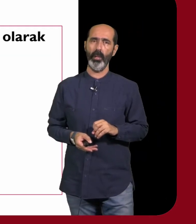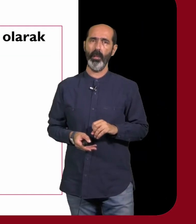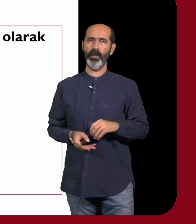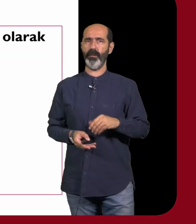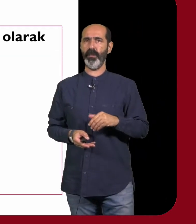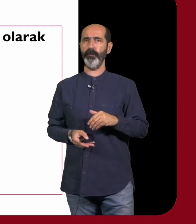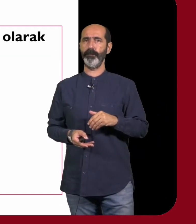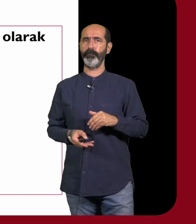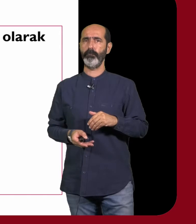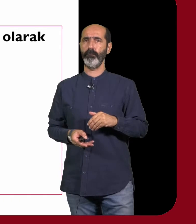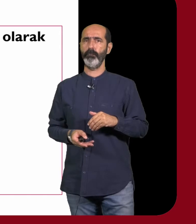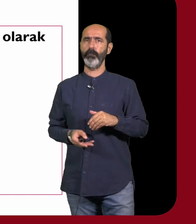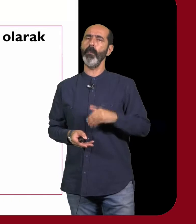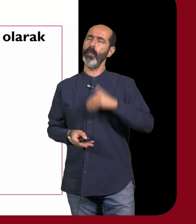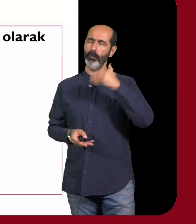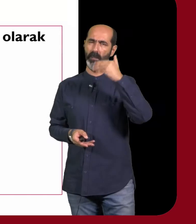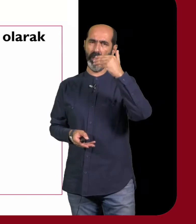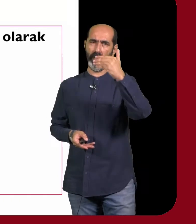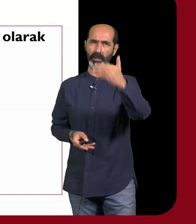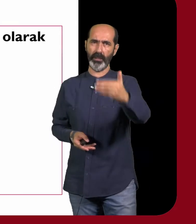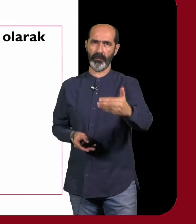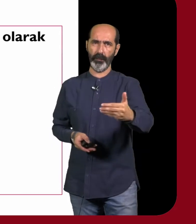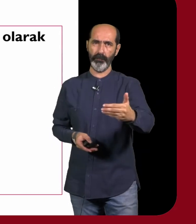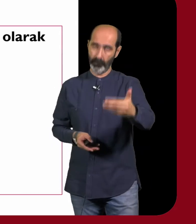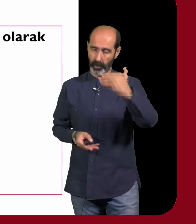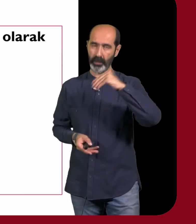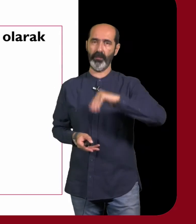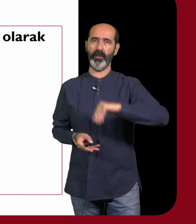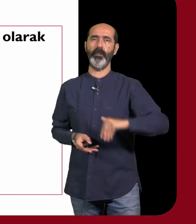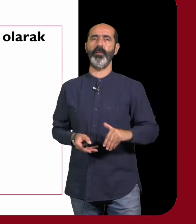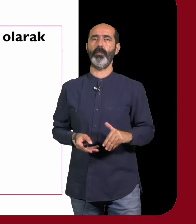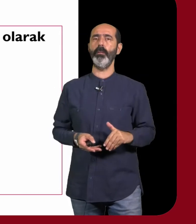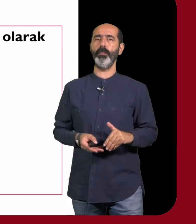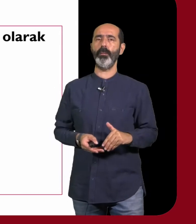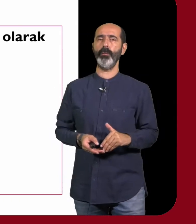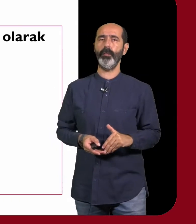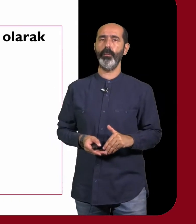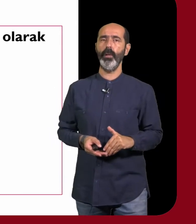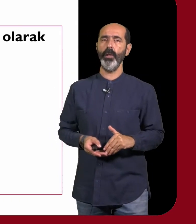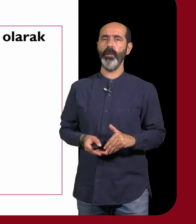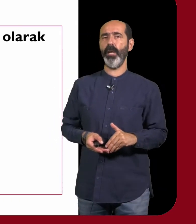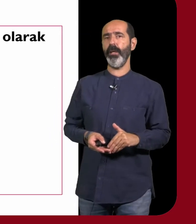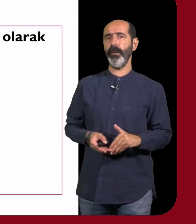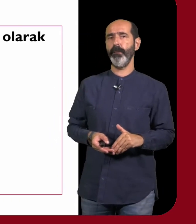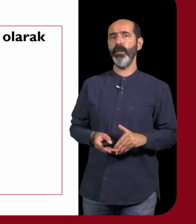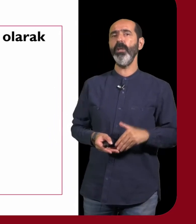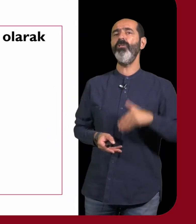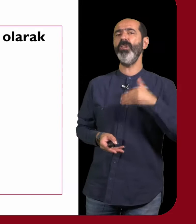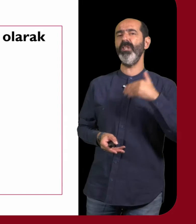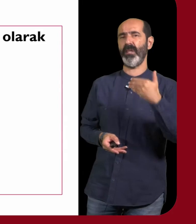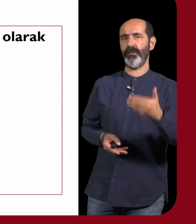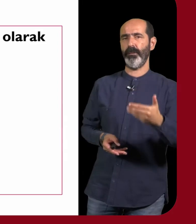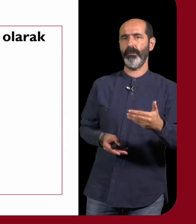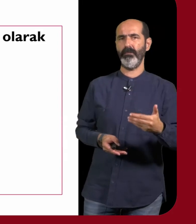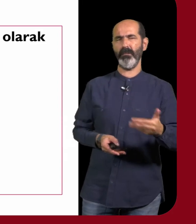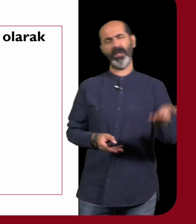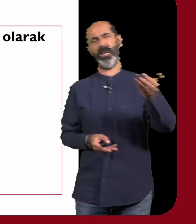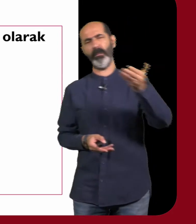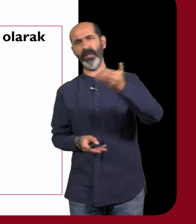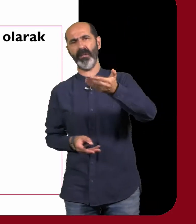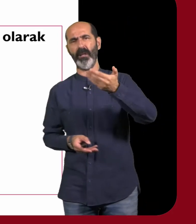görülür bir isim Miladi takvim Ha keza biz de kullanıyoruz diğeri Hicri